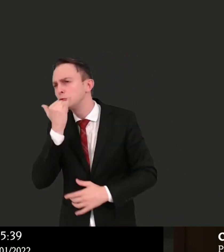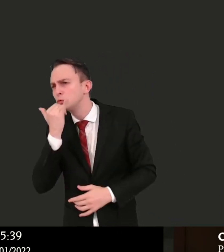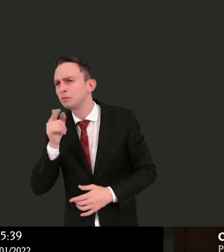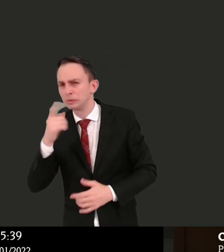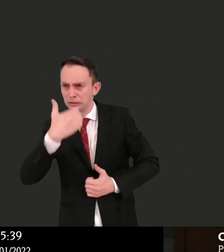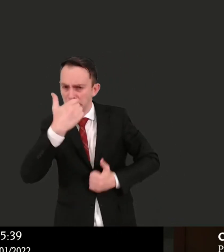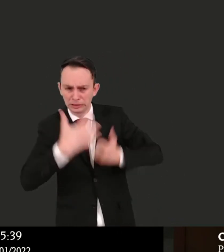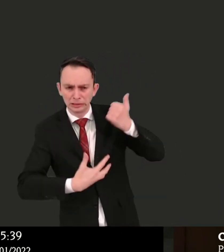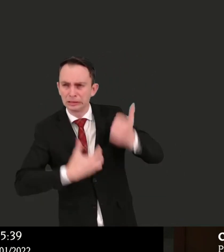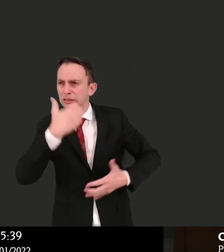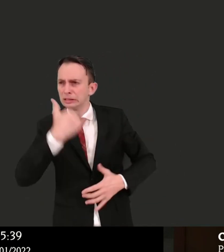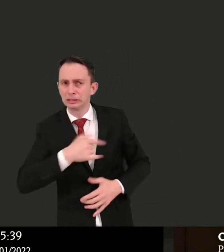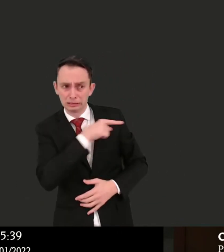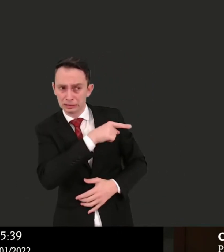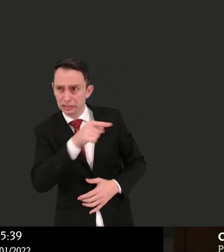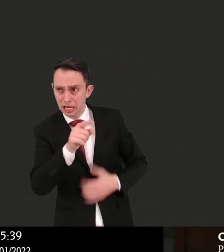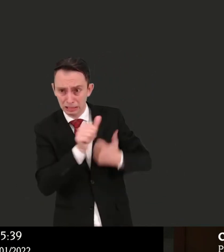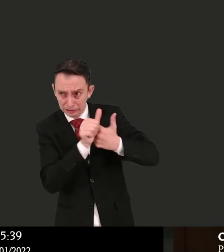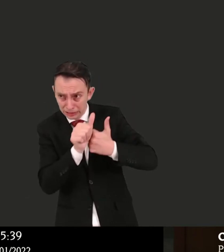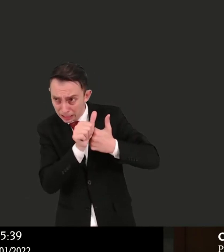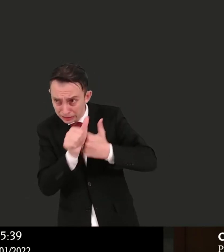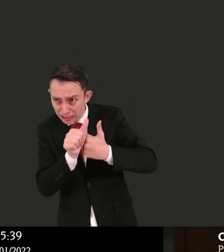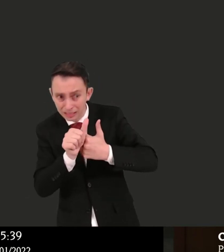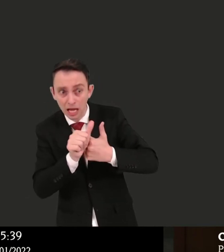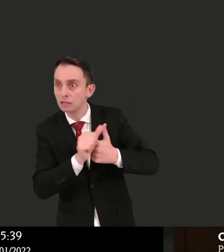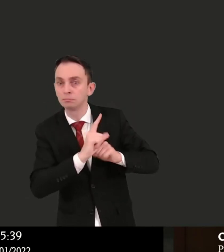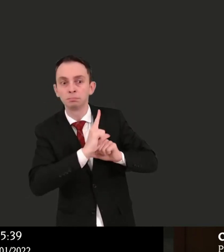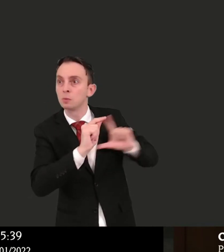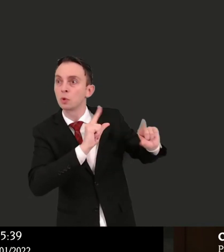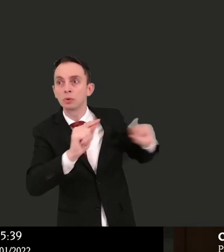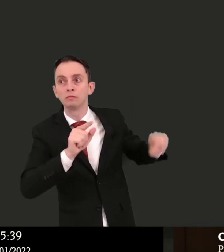falar isso, seus seguidores foram embora. O senhor vai ficar sozinho.